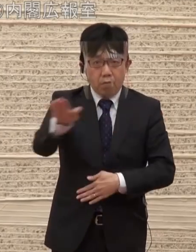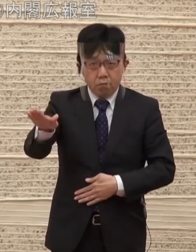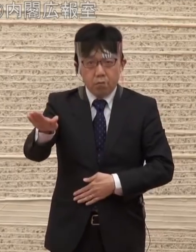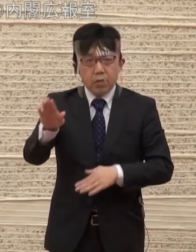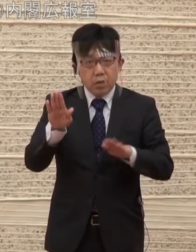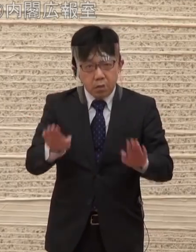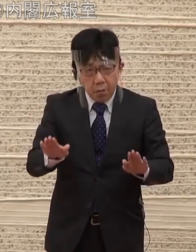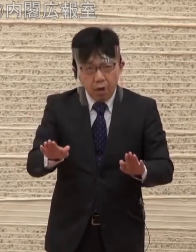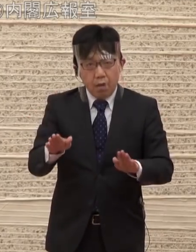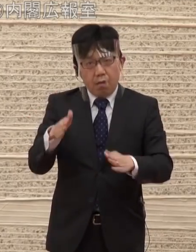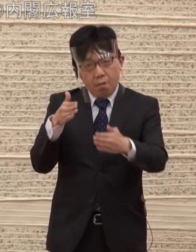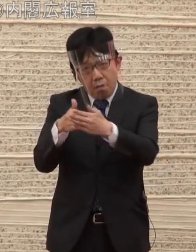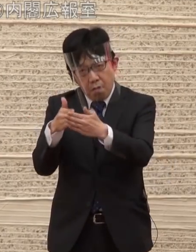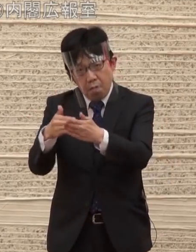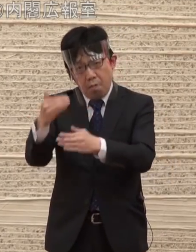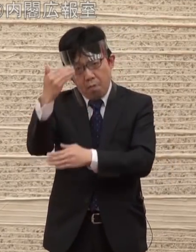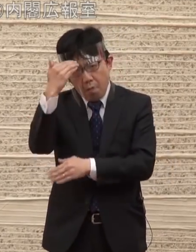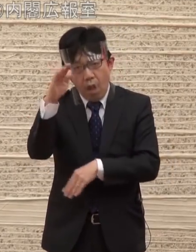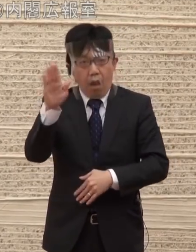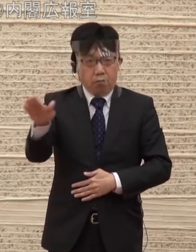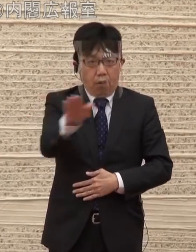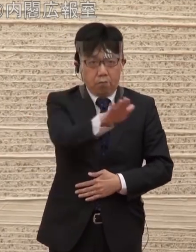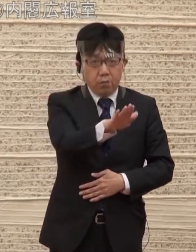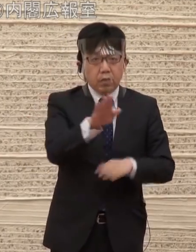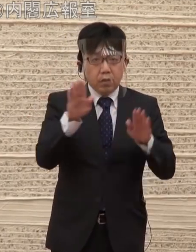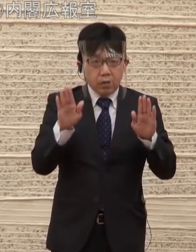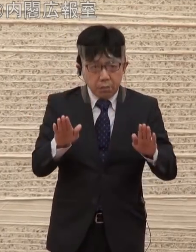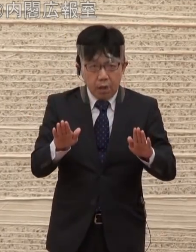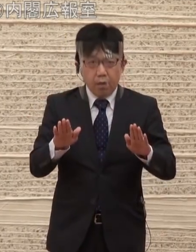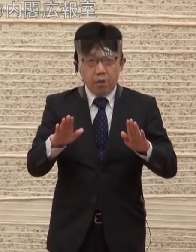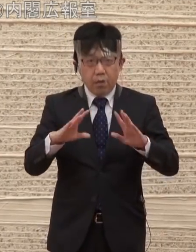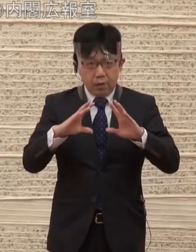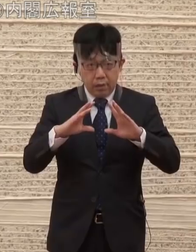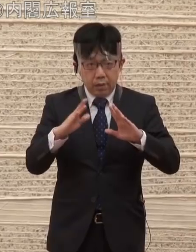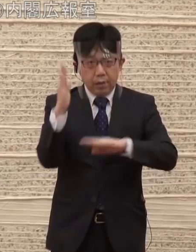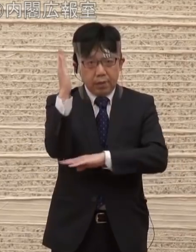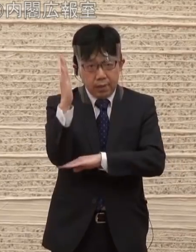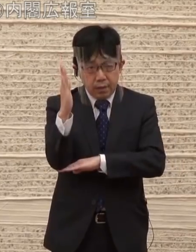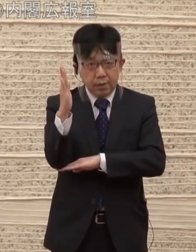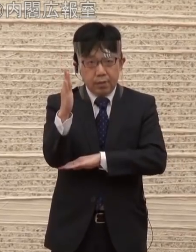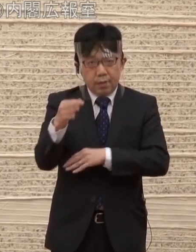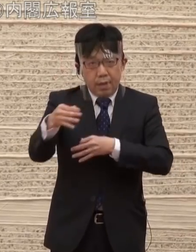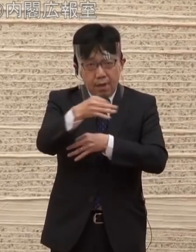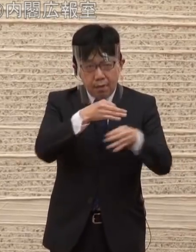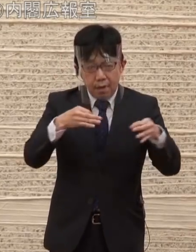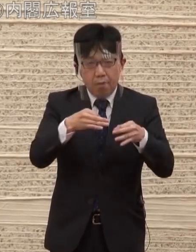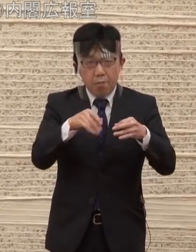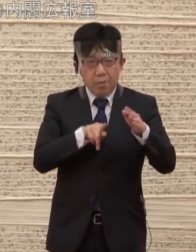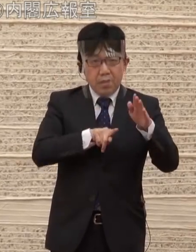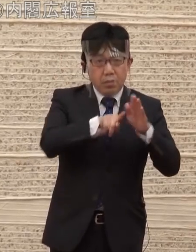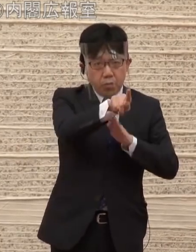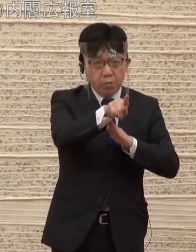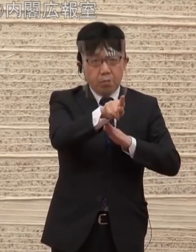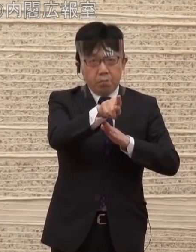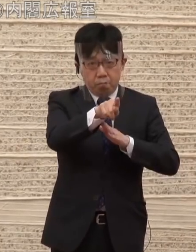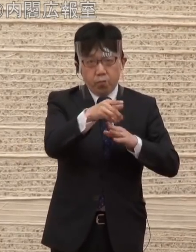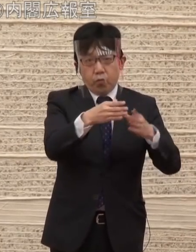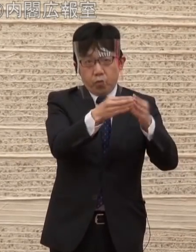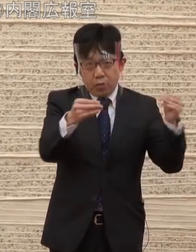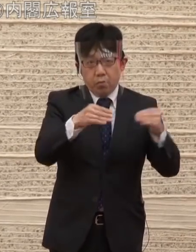んこれまで世界の政治経済をリードしてきた国々の多くは今国外の対応